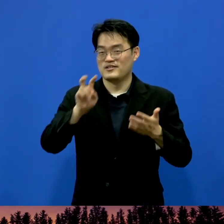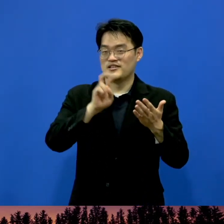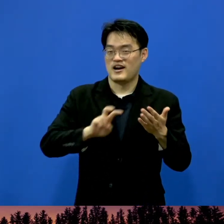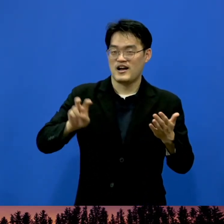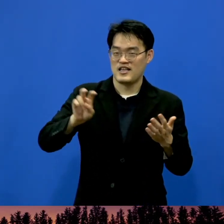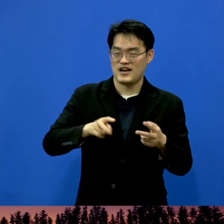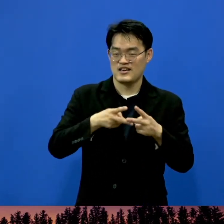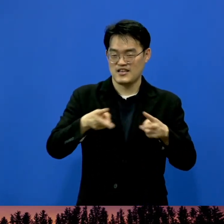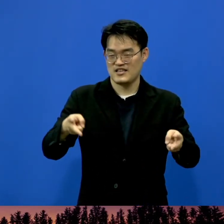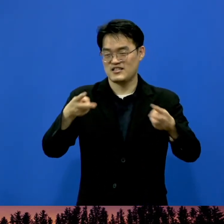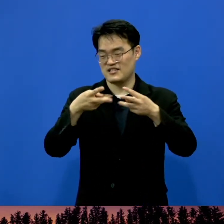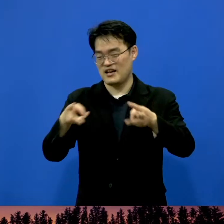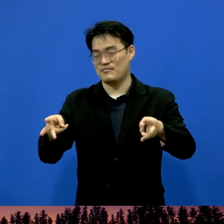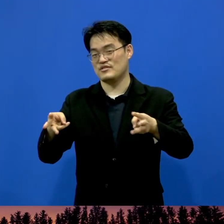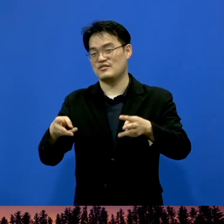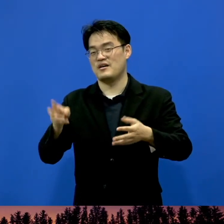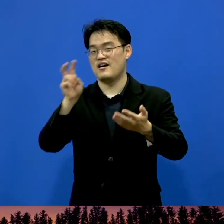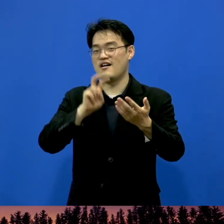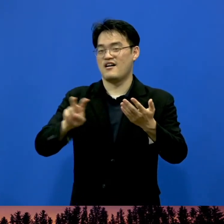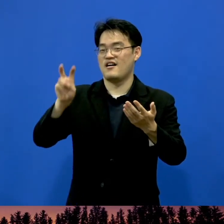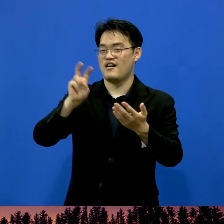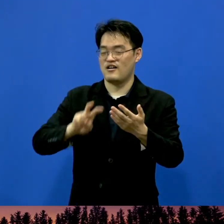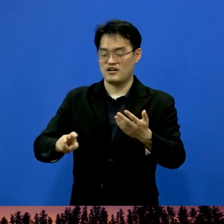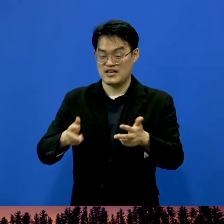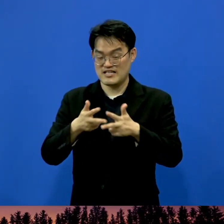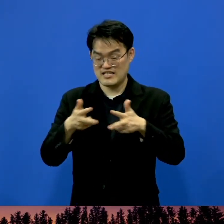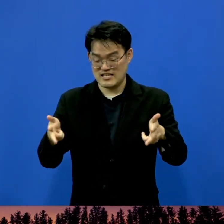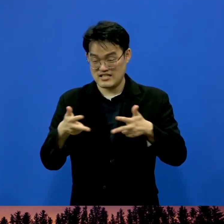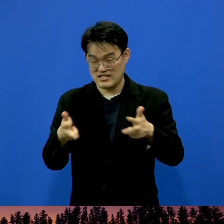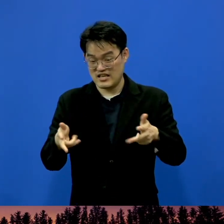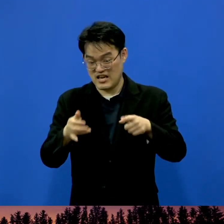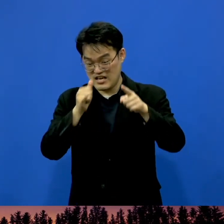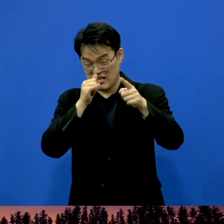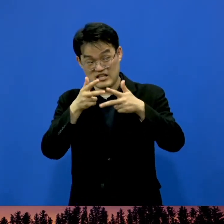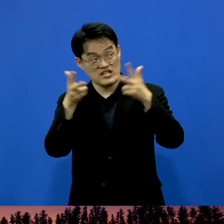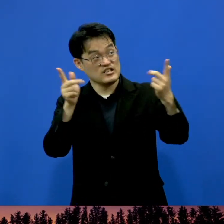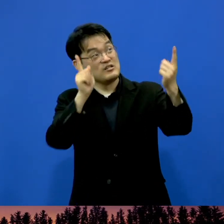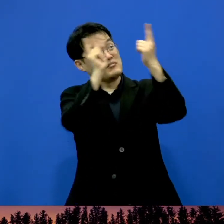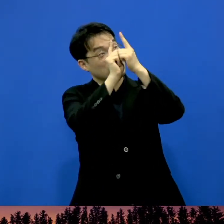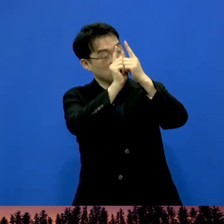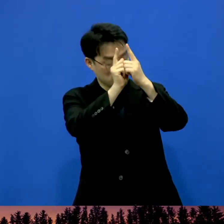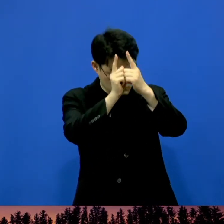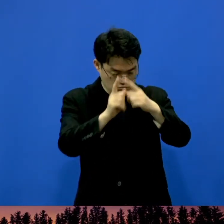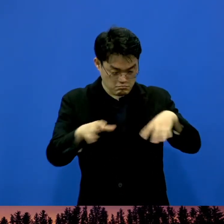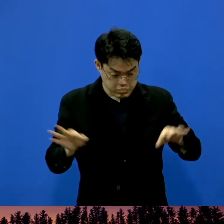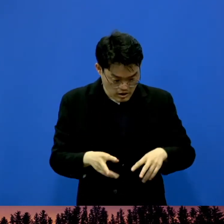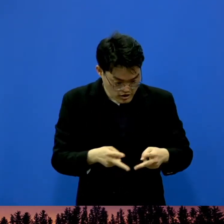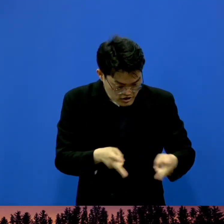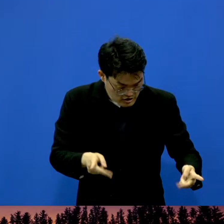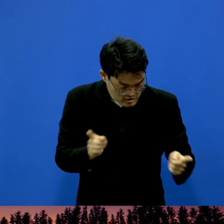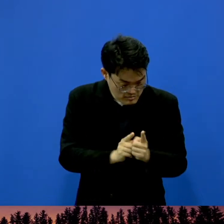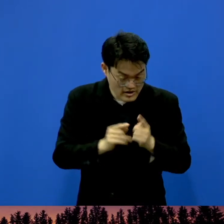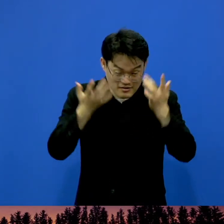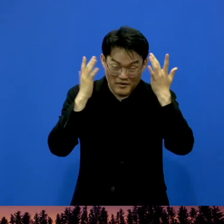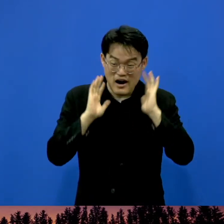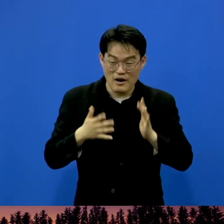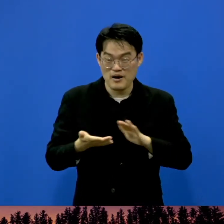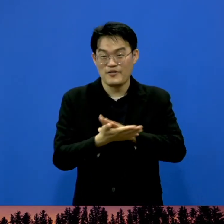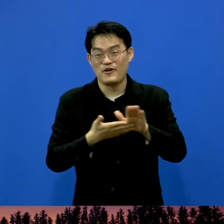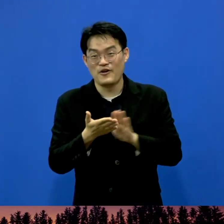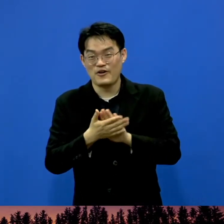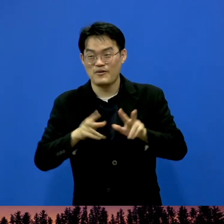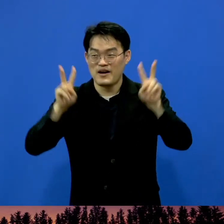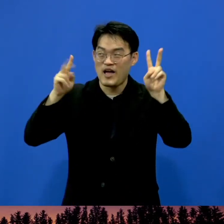2층, 3층, 5층 아까 내가 7층에서 만났는데 또 2층에 또 있고 막 애들 막 땀을 뻘뻘 흘리면서 저 앞에 와서 또